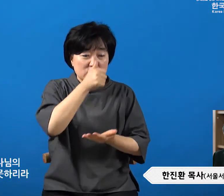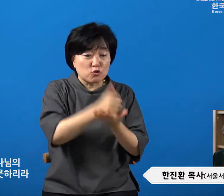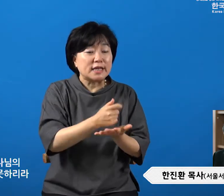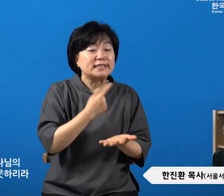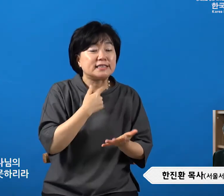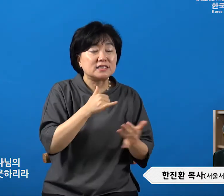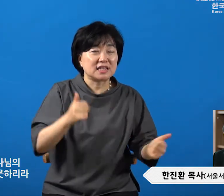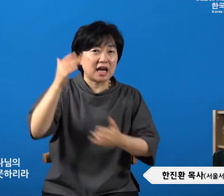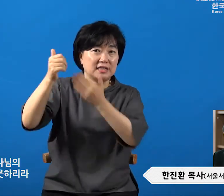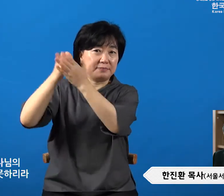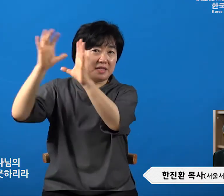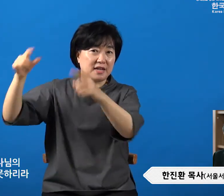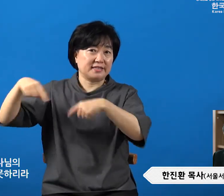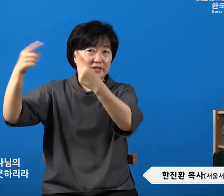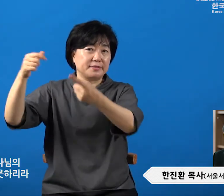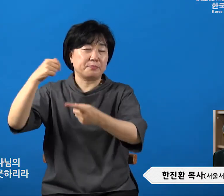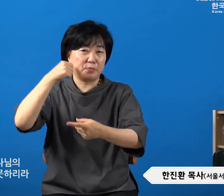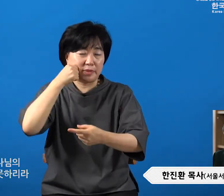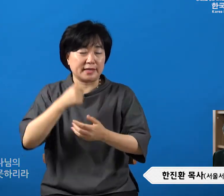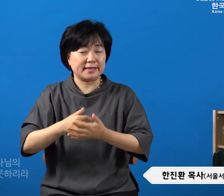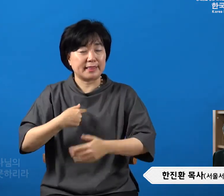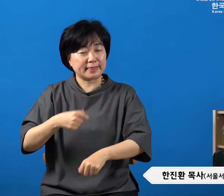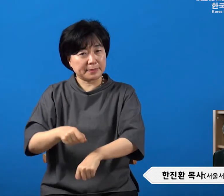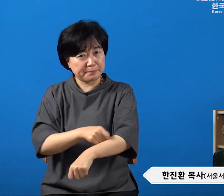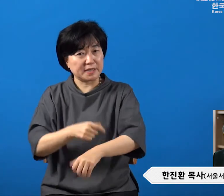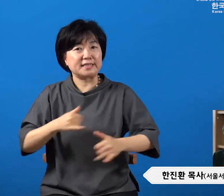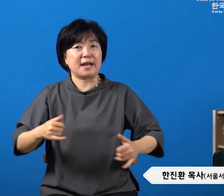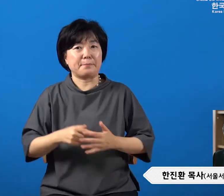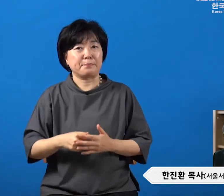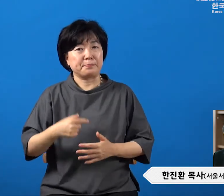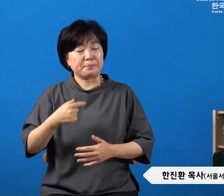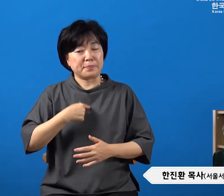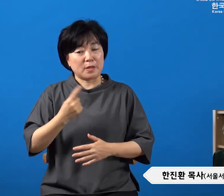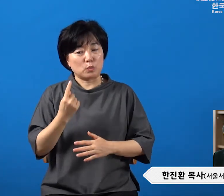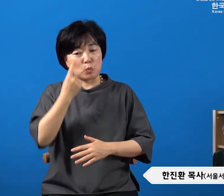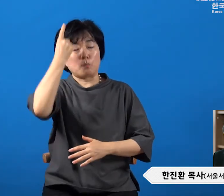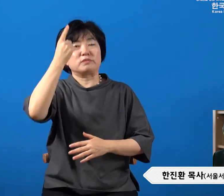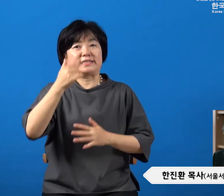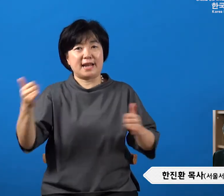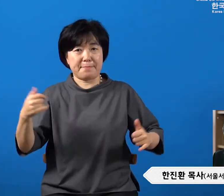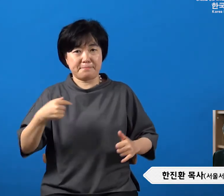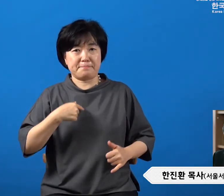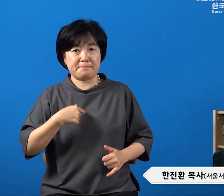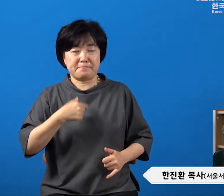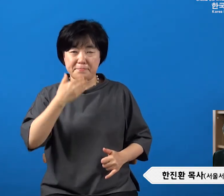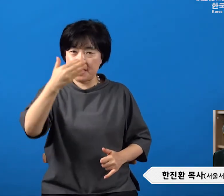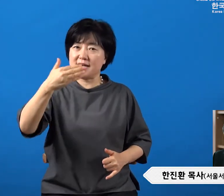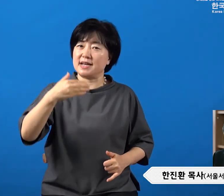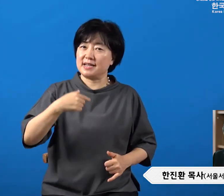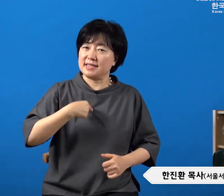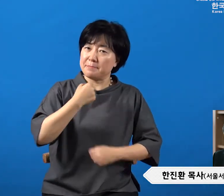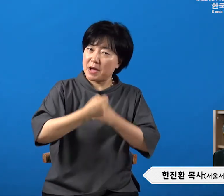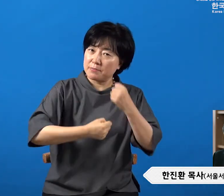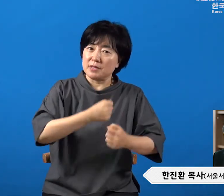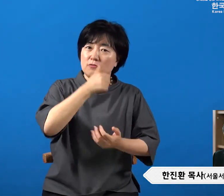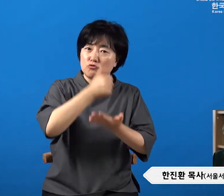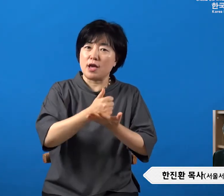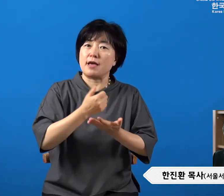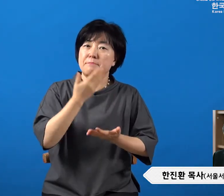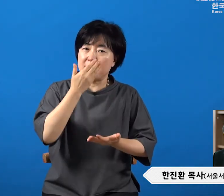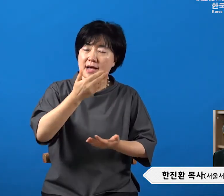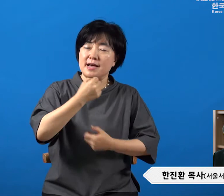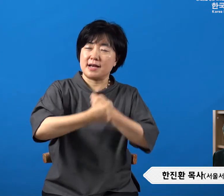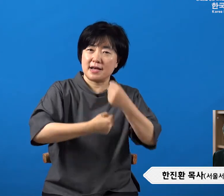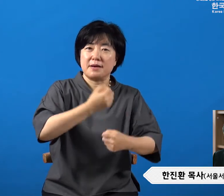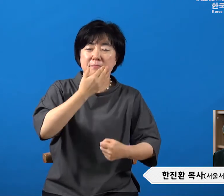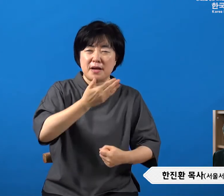나라에 들어갈 수 없다는 거지요. 나는 특별한 사람이다, 고차원의 자유를 누릴 수 있는 사람이다, 그런 택도 없는